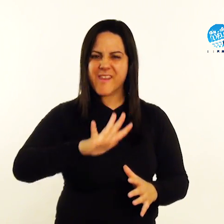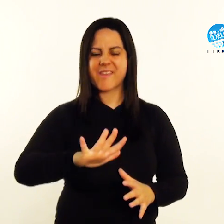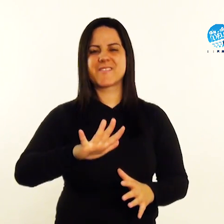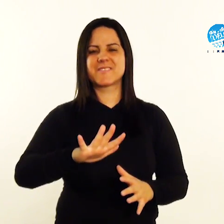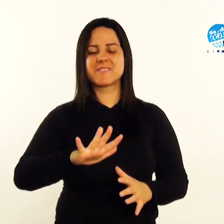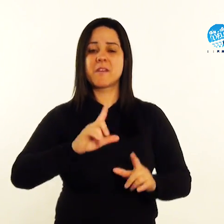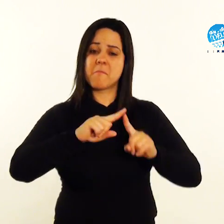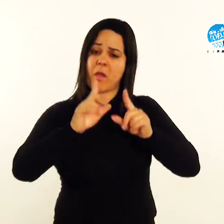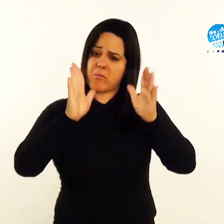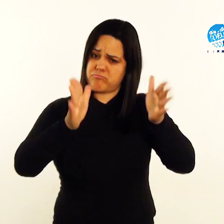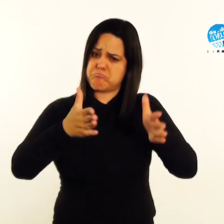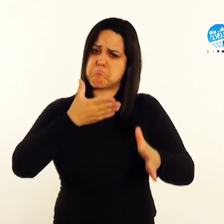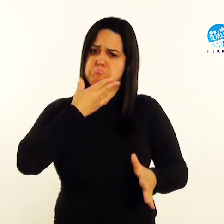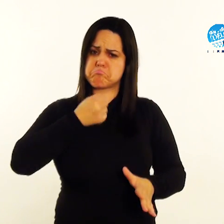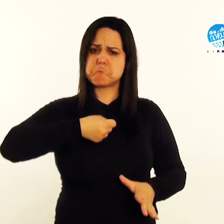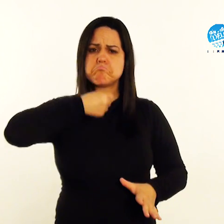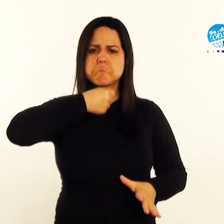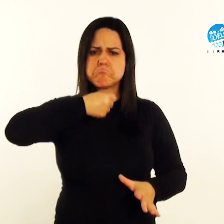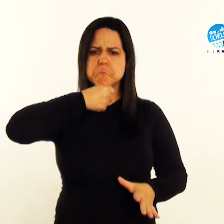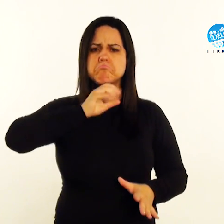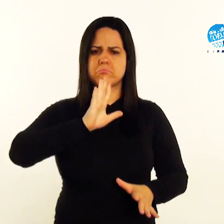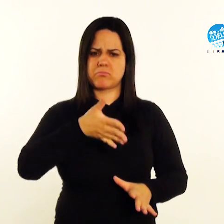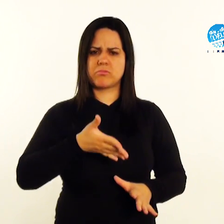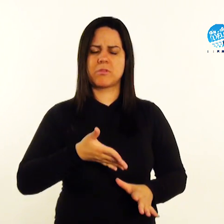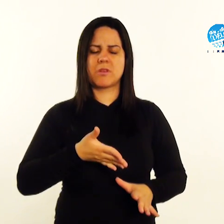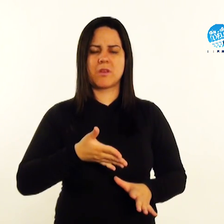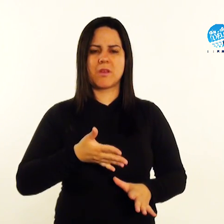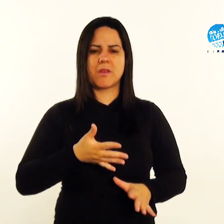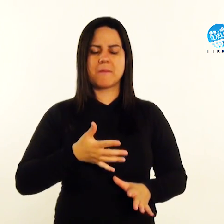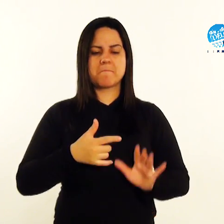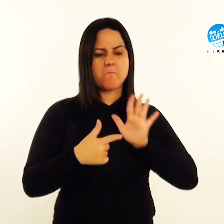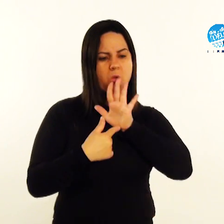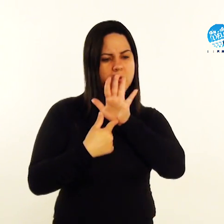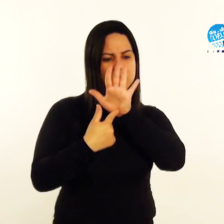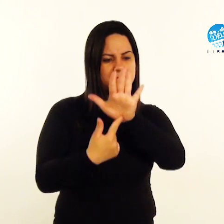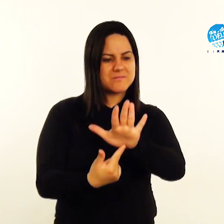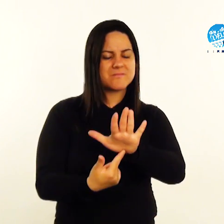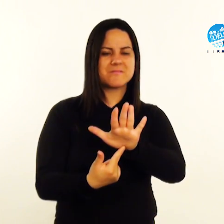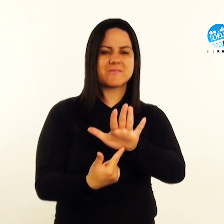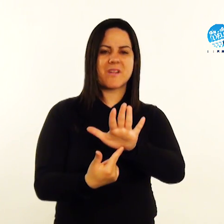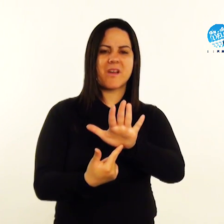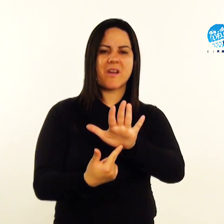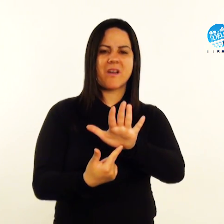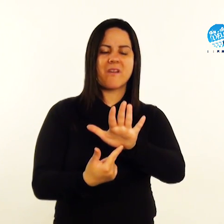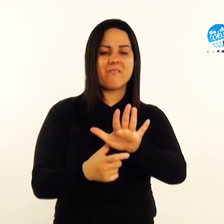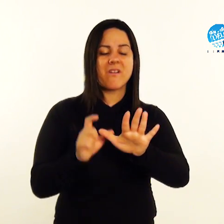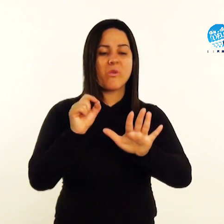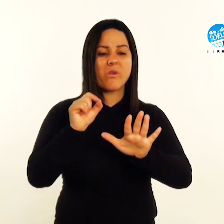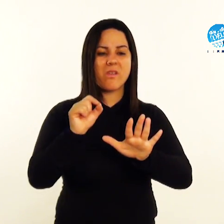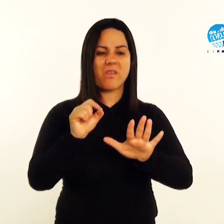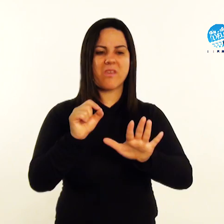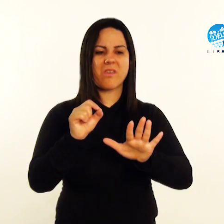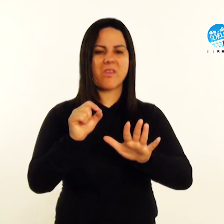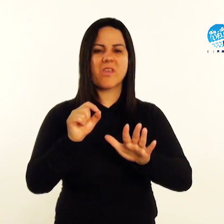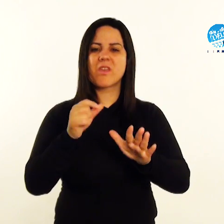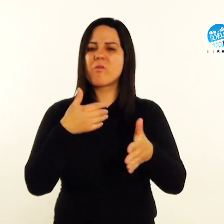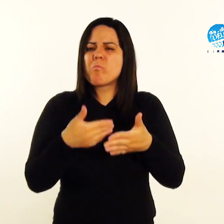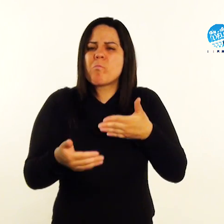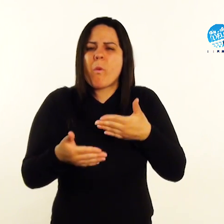já sendo um homem velho, ele estava dizendo aquilo que qualquer pai quer ouvir nos lábios do seu